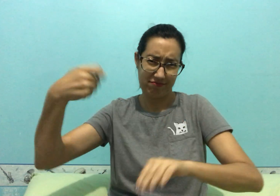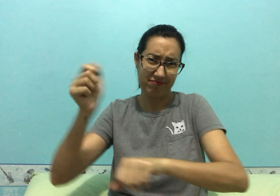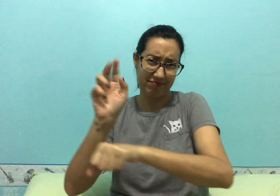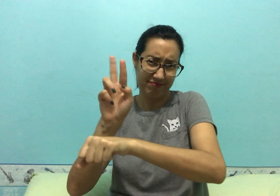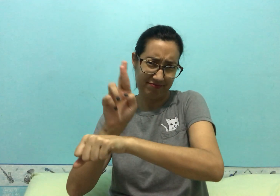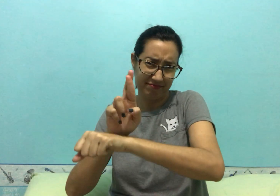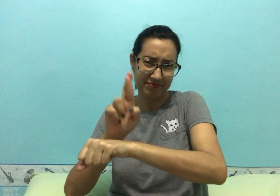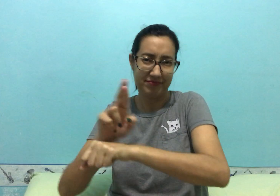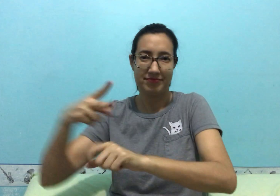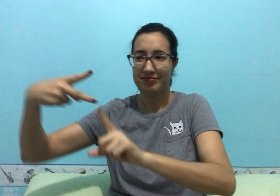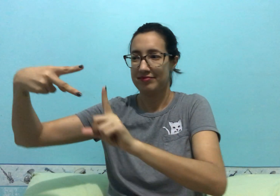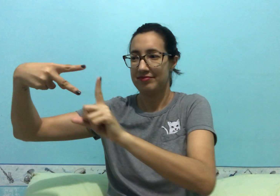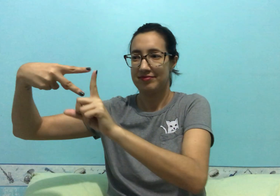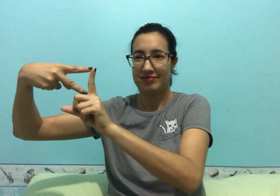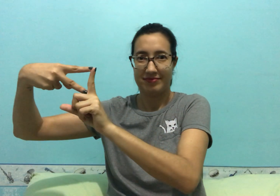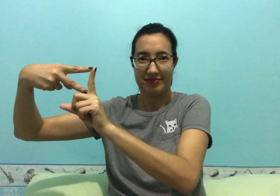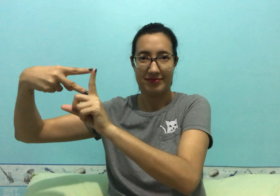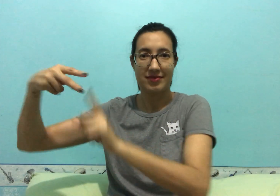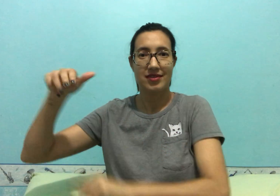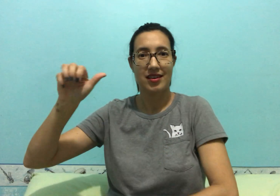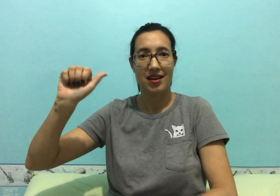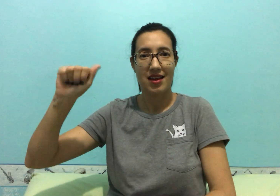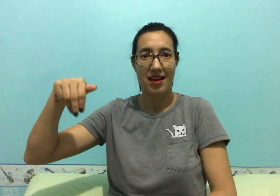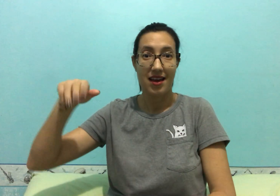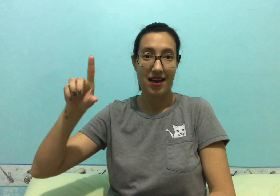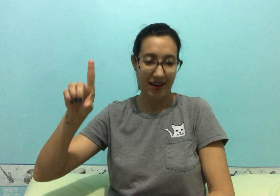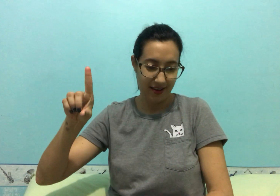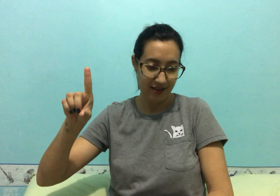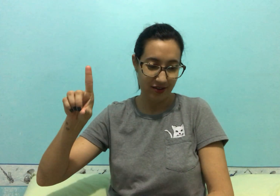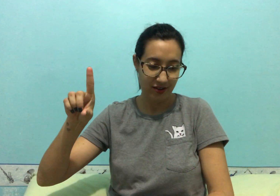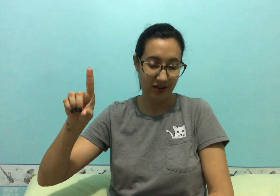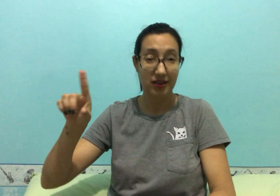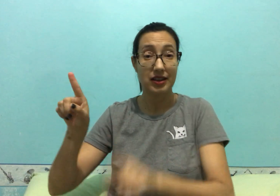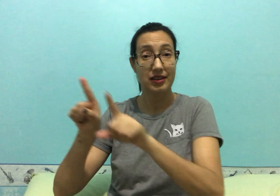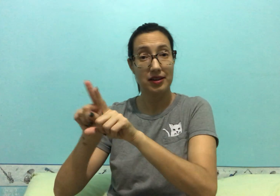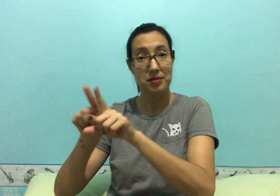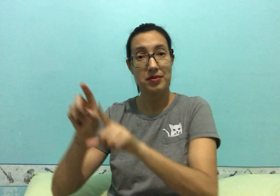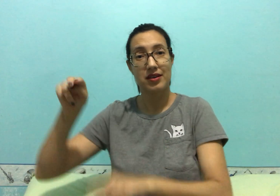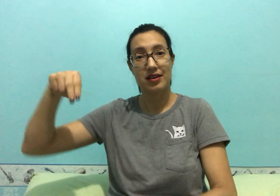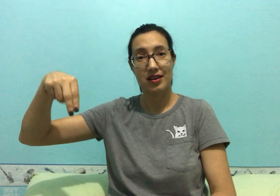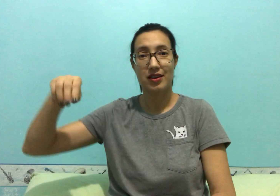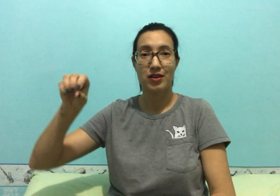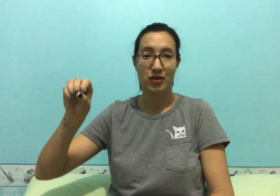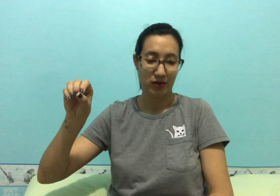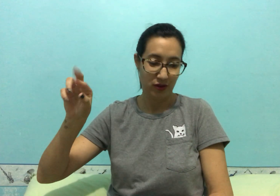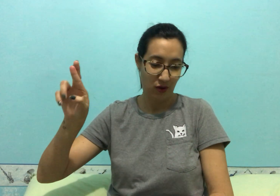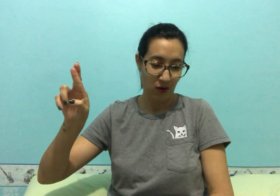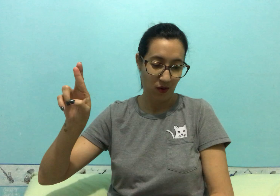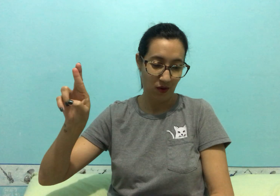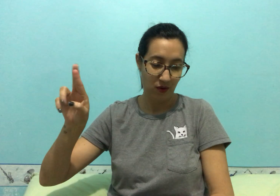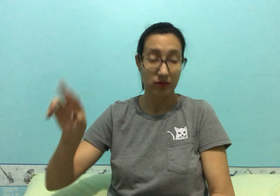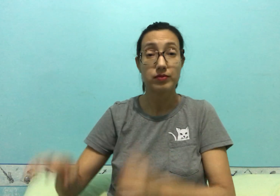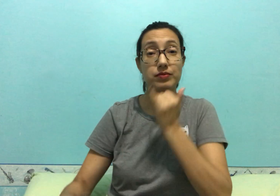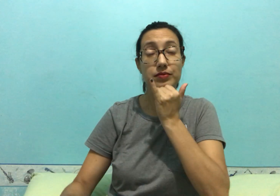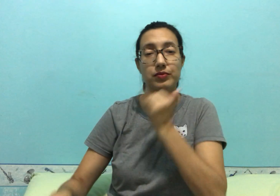lógicas básicas, elas acabaram ganhando uma simbologia própria. É o caso da porta NAND e da porta NOR. Então,